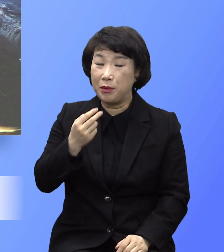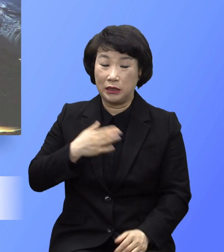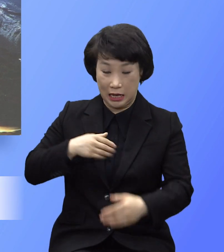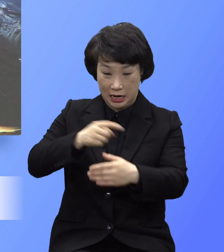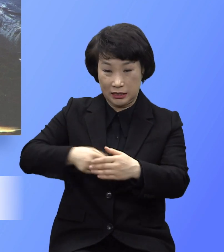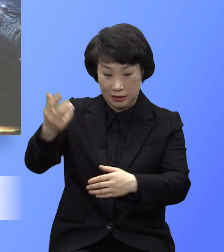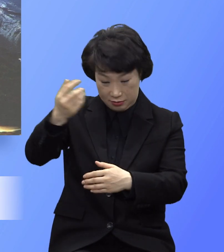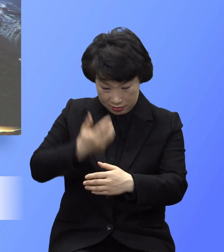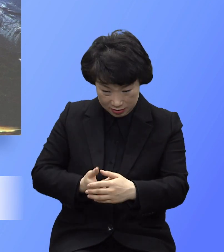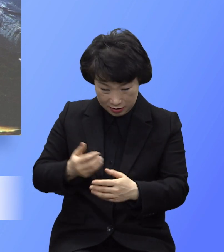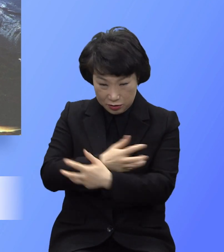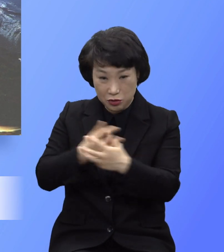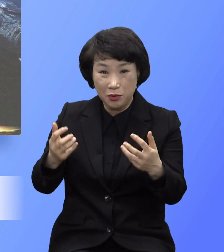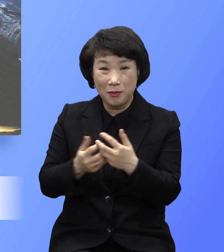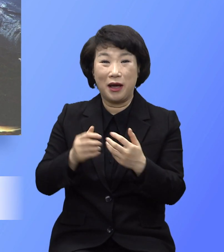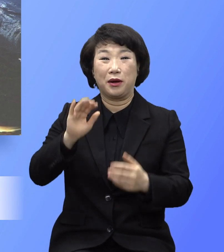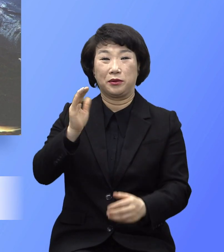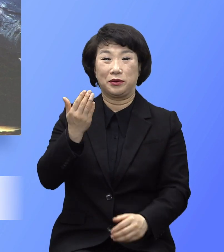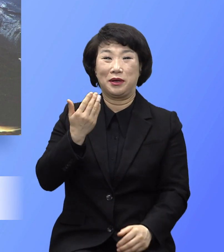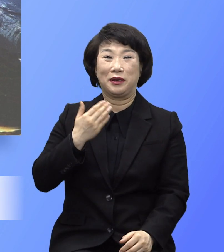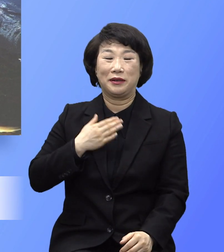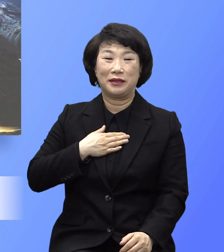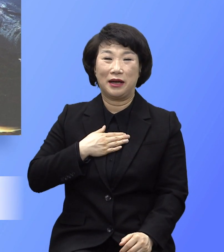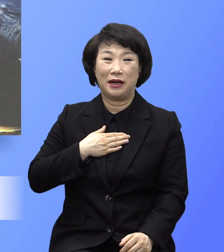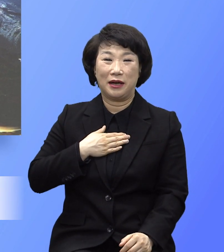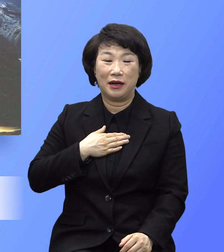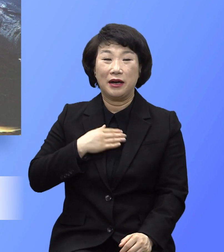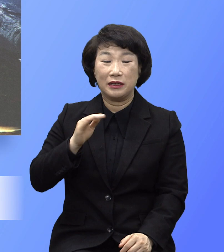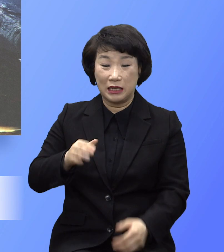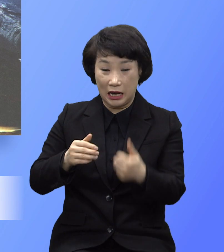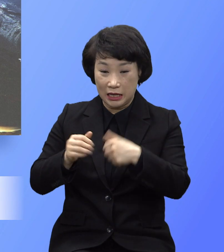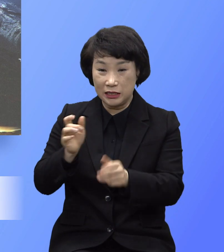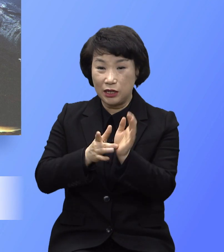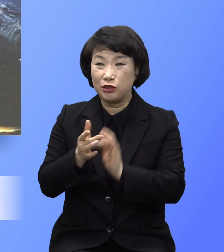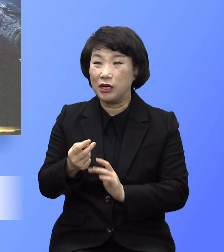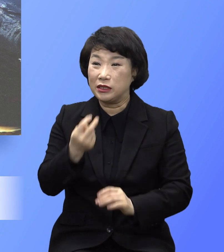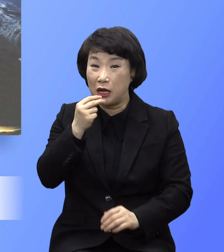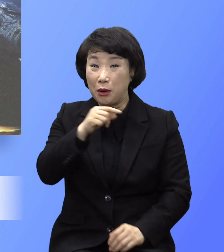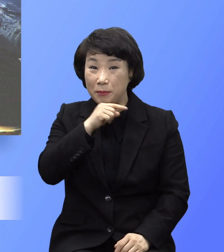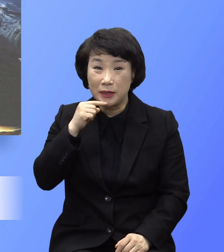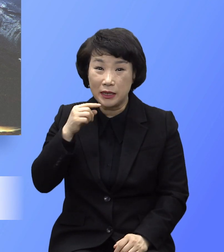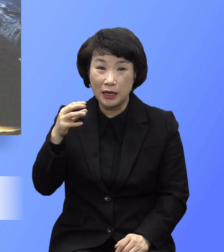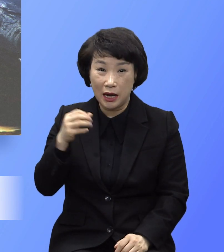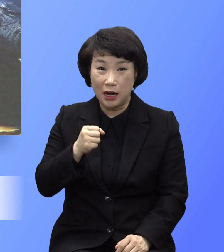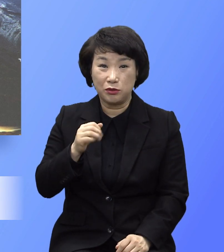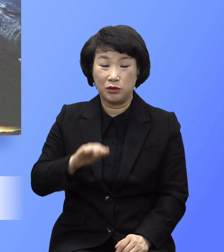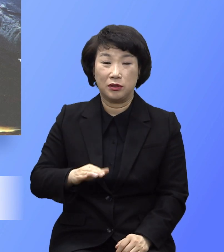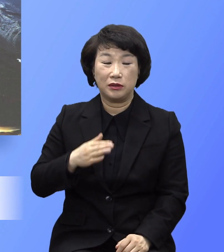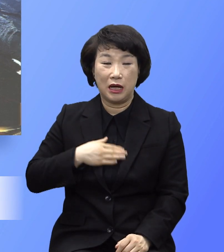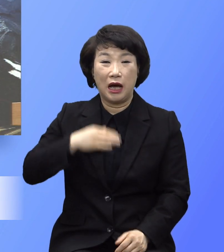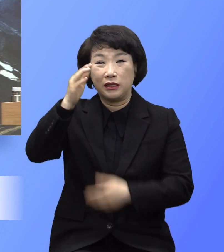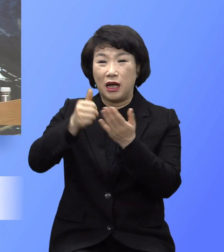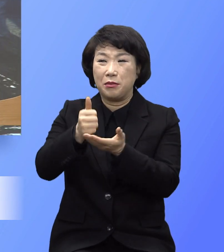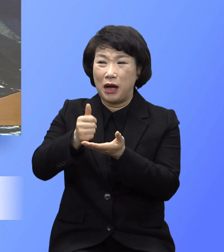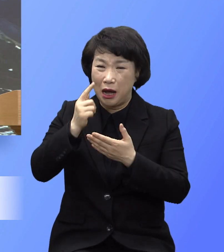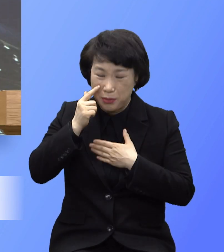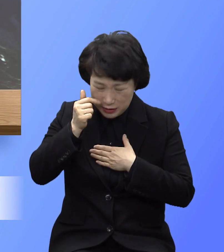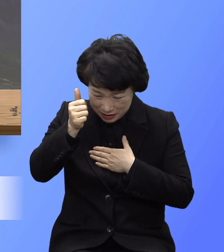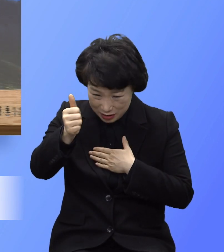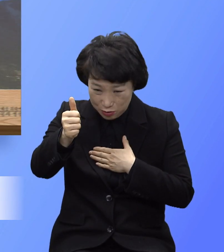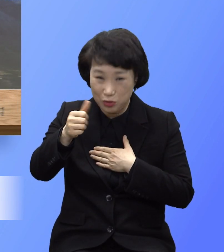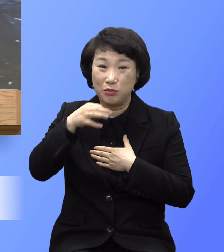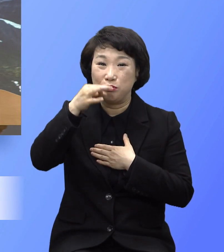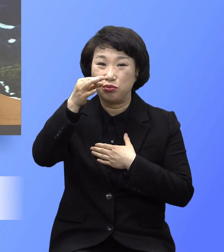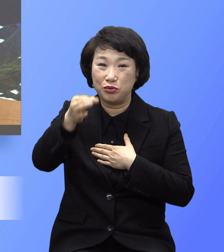내 안에 가득하게 되나니, 그는 아들의 생명의 피로 나는 하나님을 아버지라